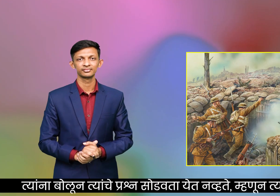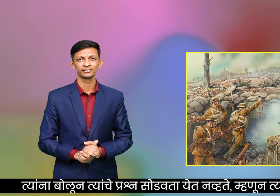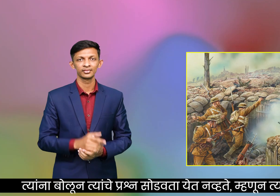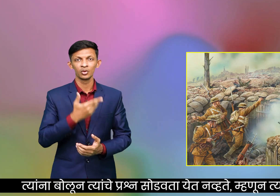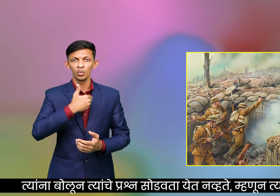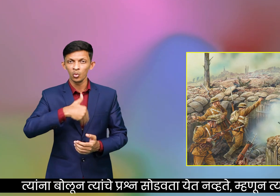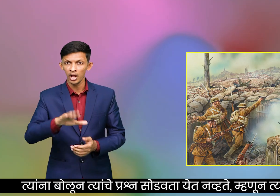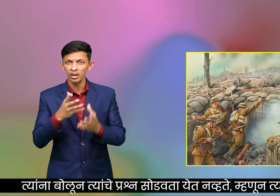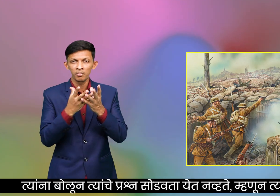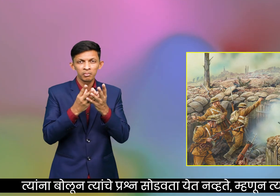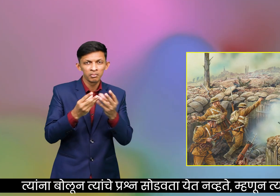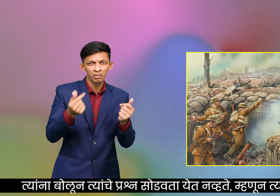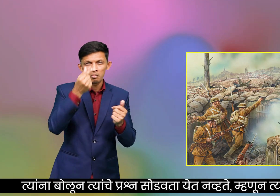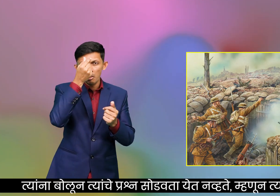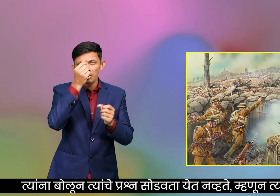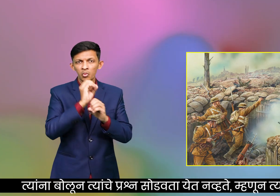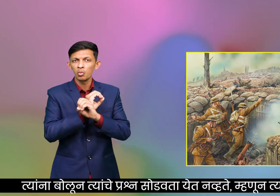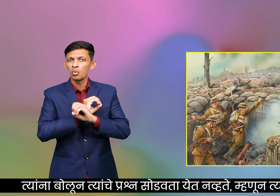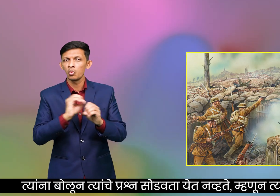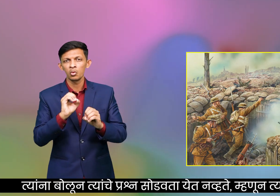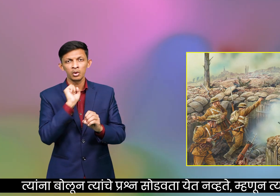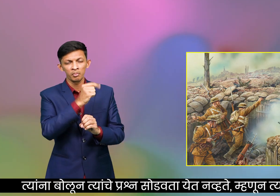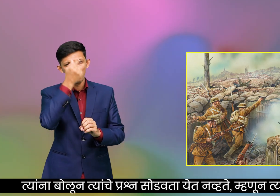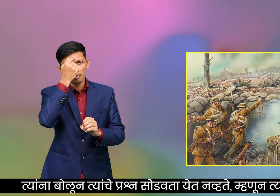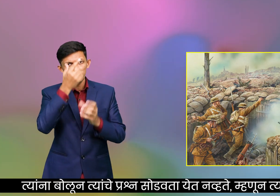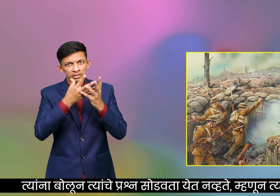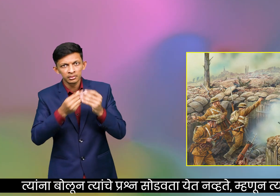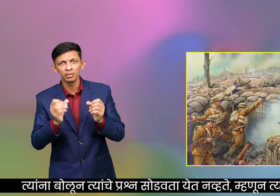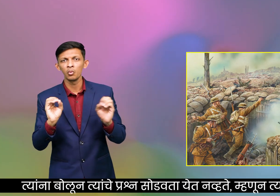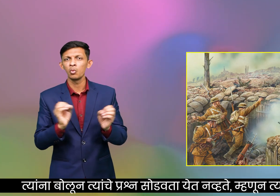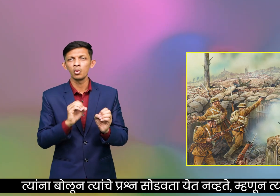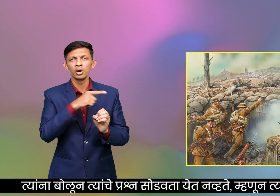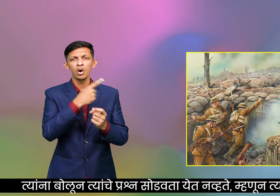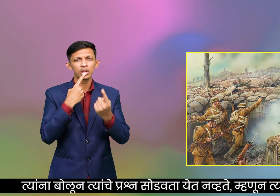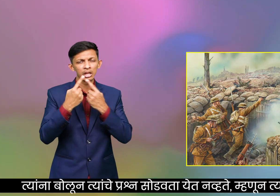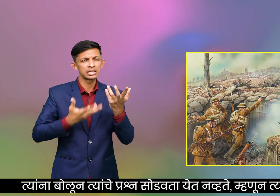त्यांना बोलून त्यांचे प्रश्न सोडवता येत नव्हते, म्हणून त्यांनी भांडणे सुरू केली.